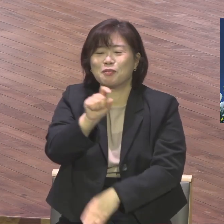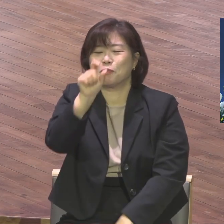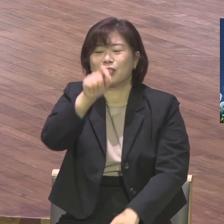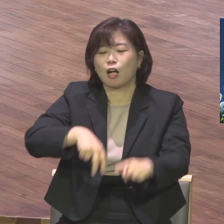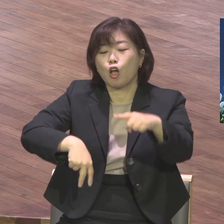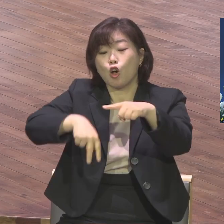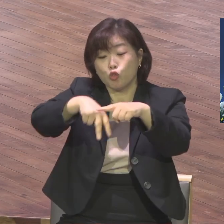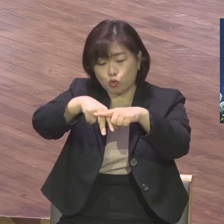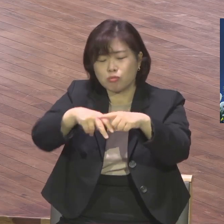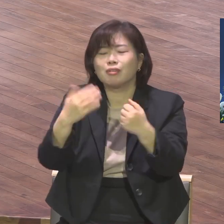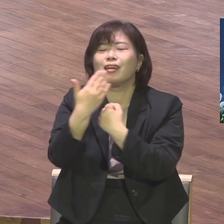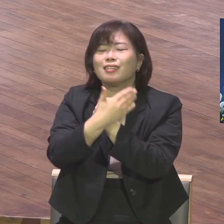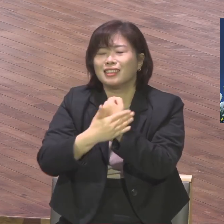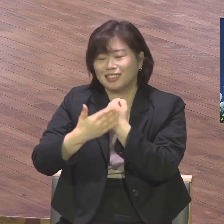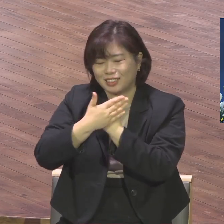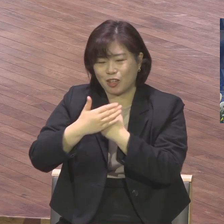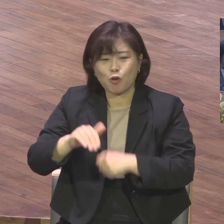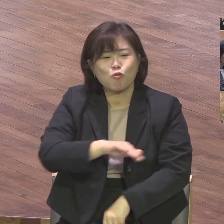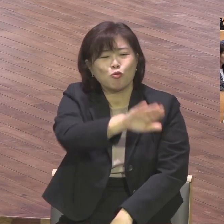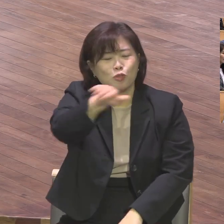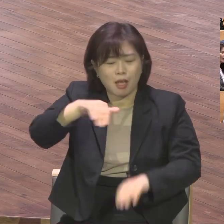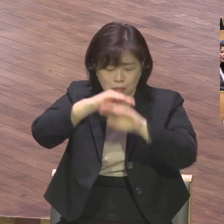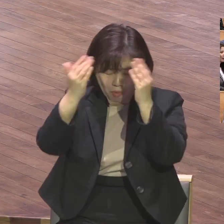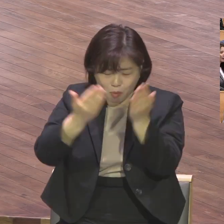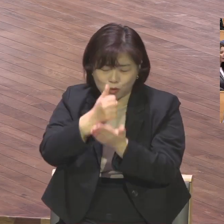저주가 완벽하게 해결되셨다.